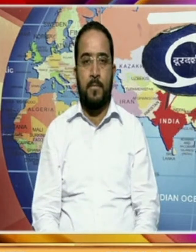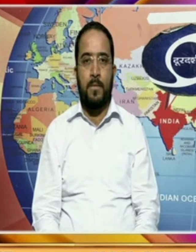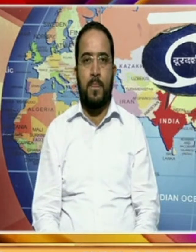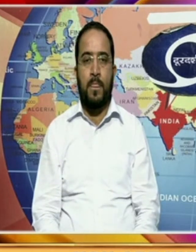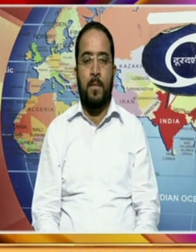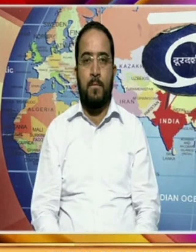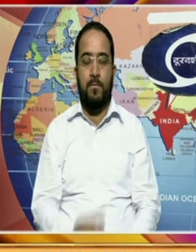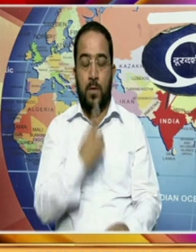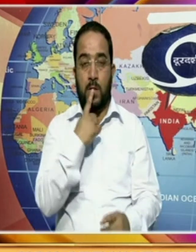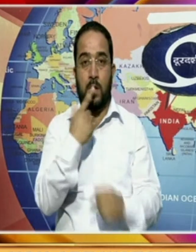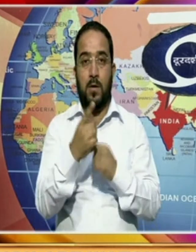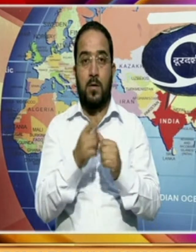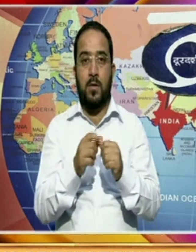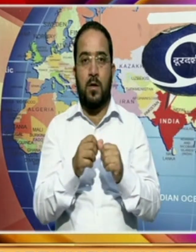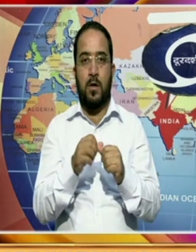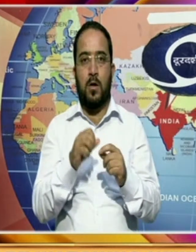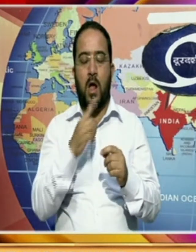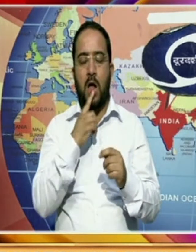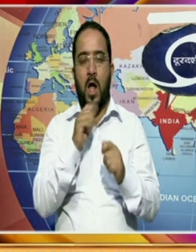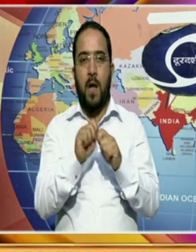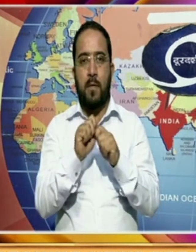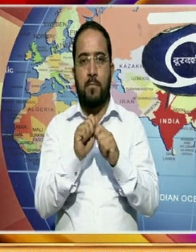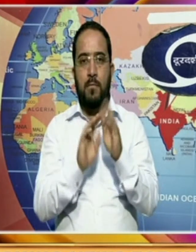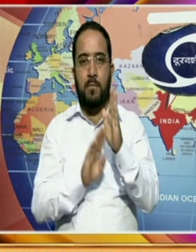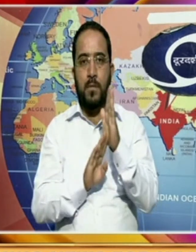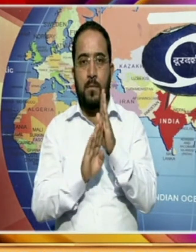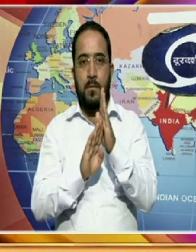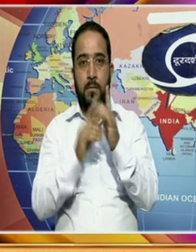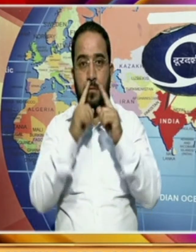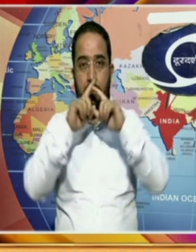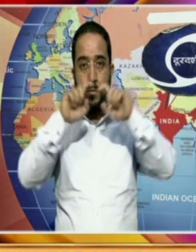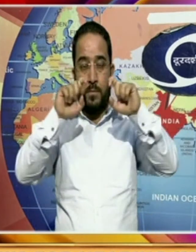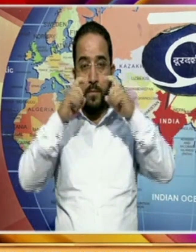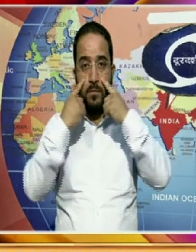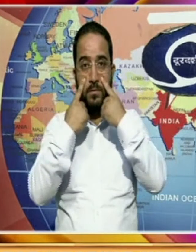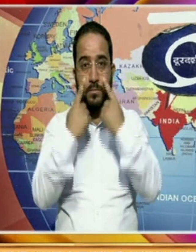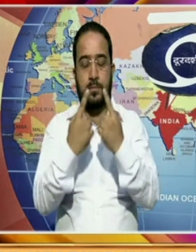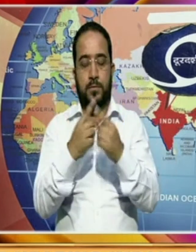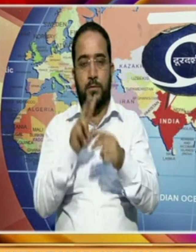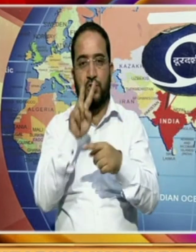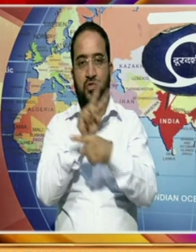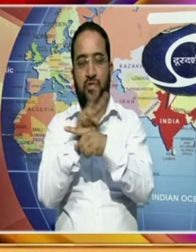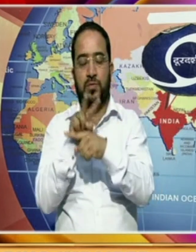उसके बलबूते पर हर एक काम पूरा होते हुए देख सकते हैं।